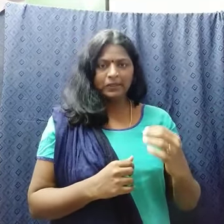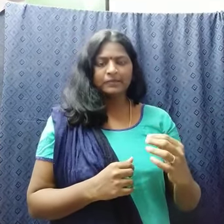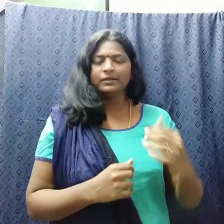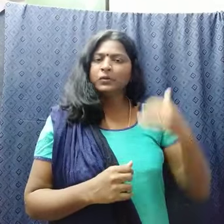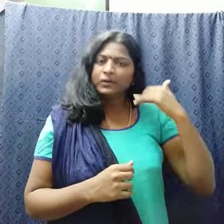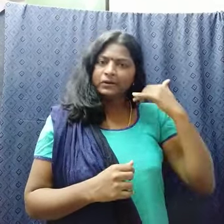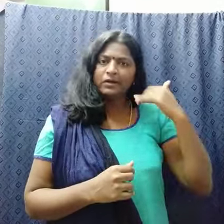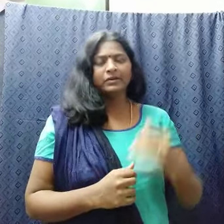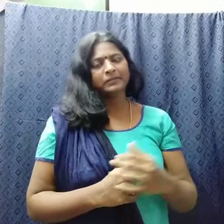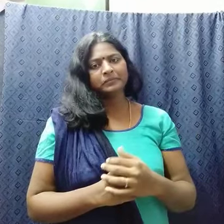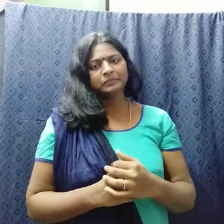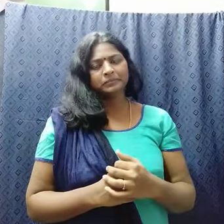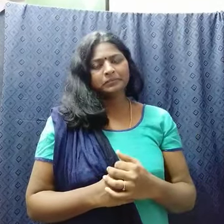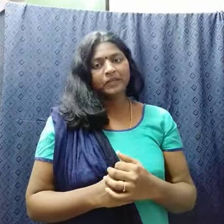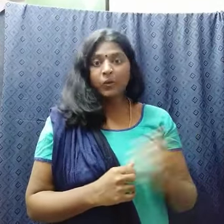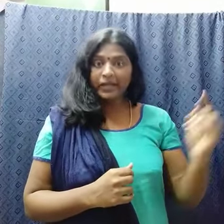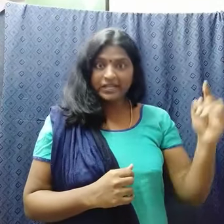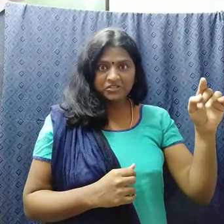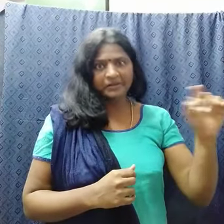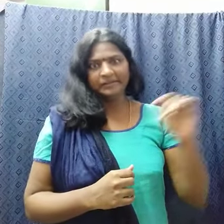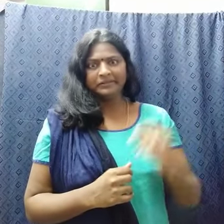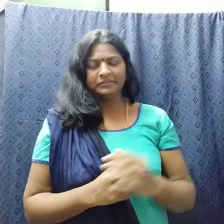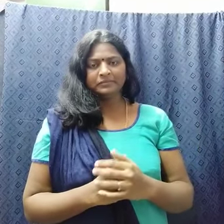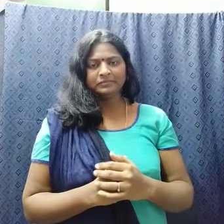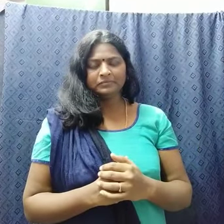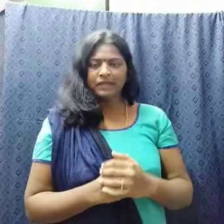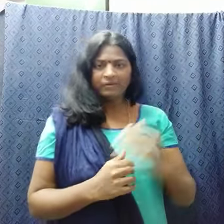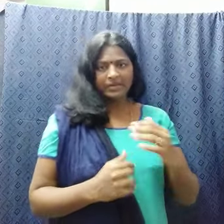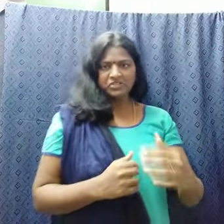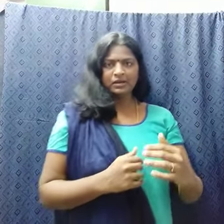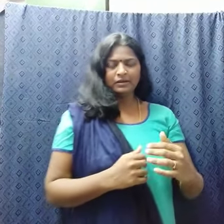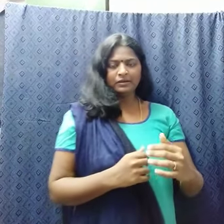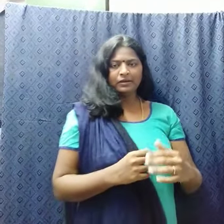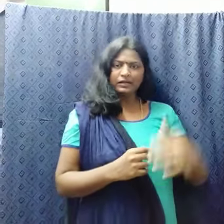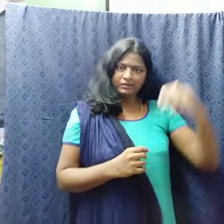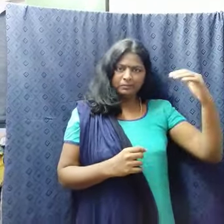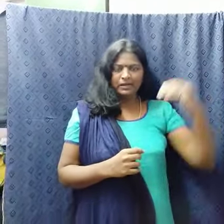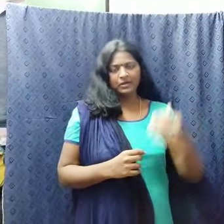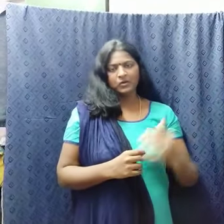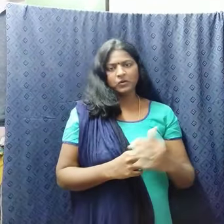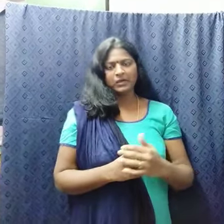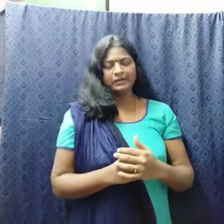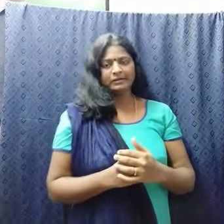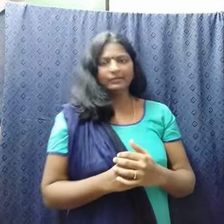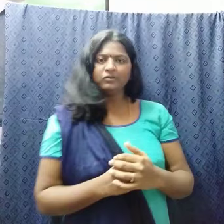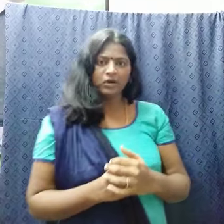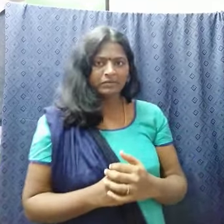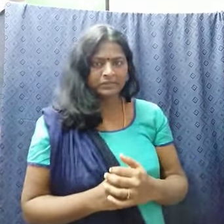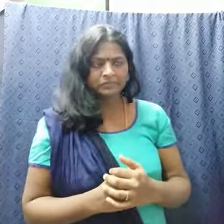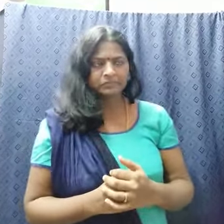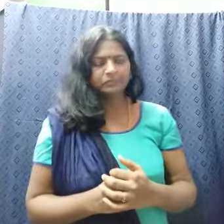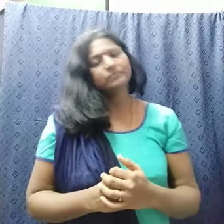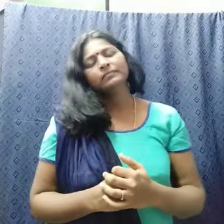மார்ச் 30, 30ஆம் தேதி ஒரு கால் வருது. அவங்க HR கிட்ட இருந்து, அவ HR அதை விட மேல இருக்கிறவங்க கிட்ட இருந்து கால் வருது.